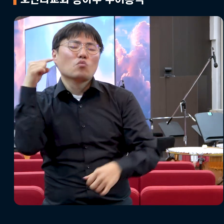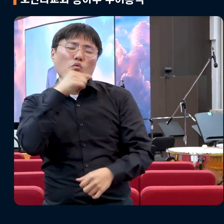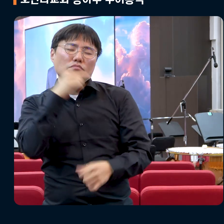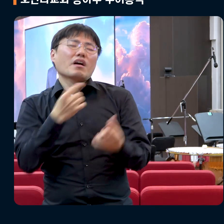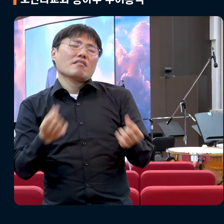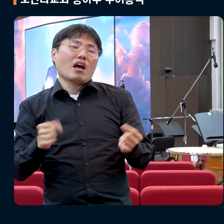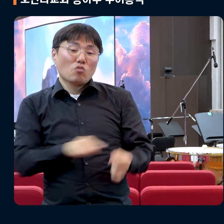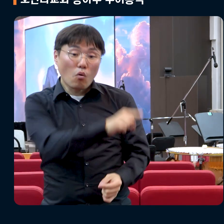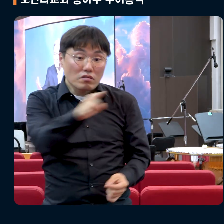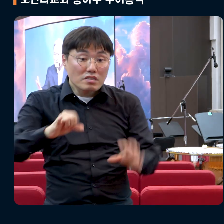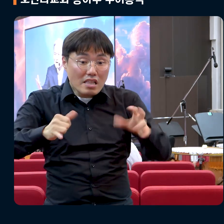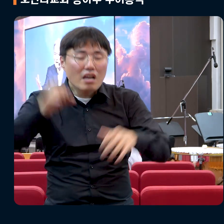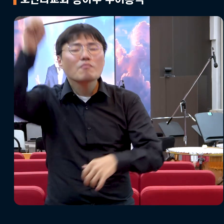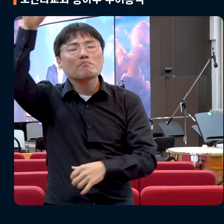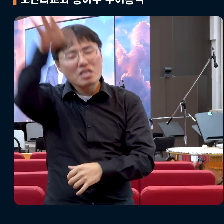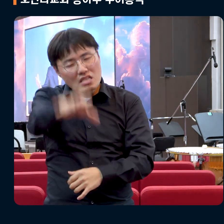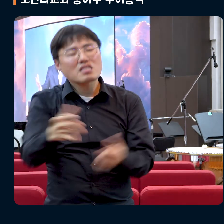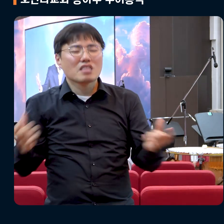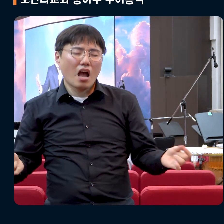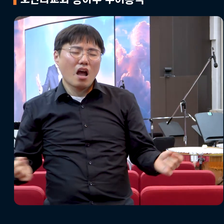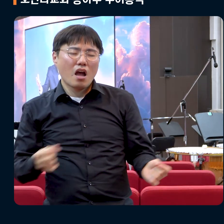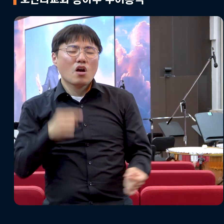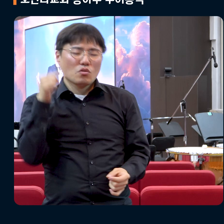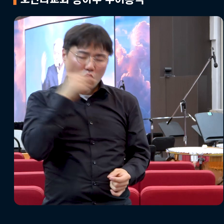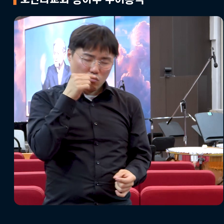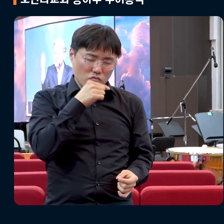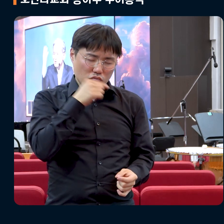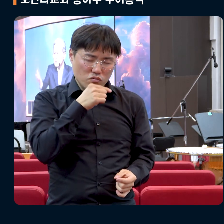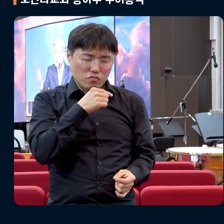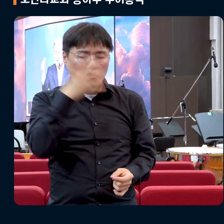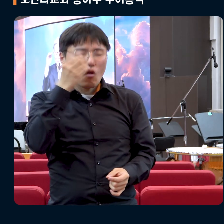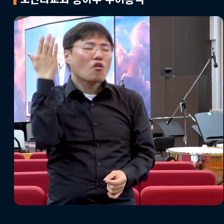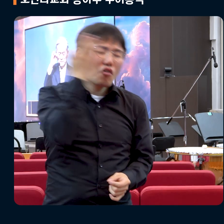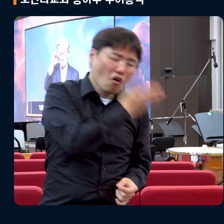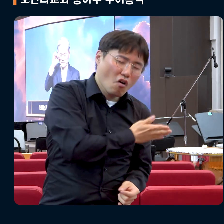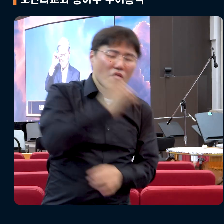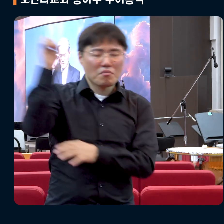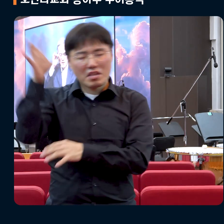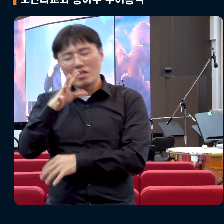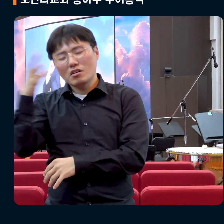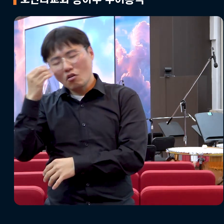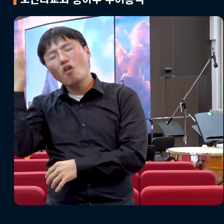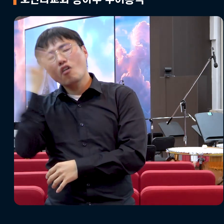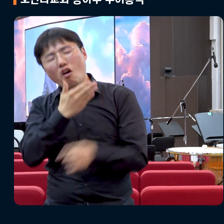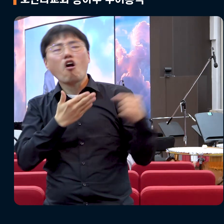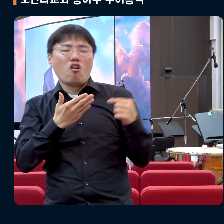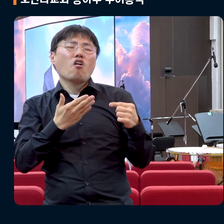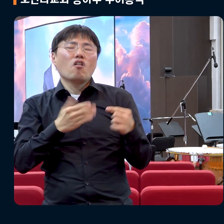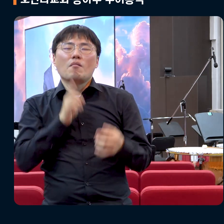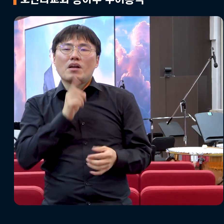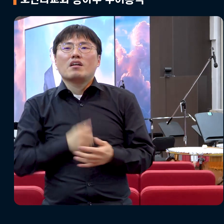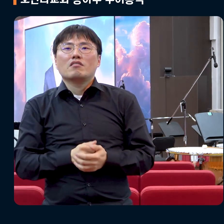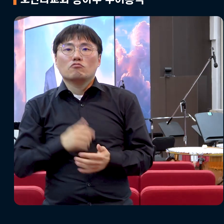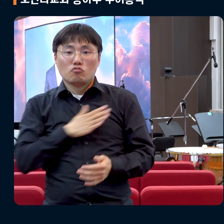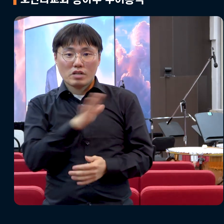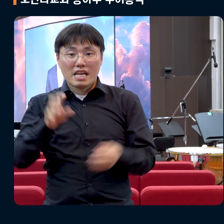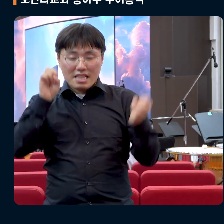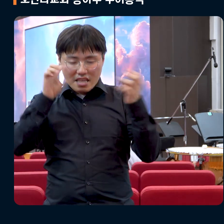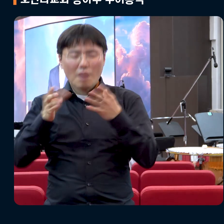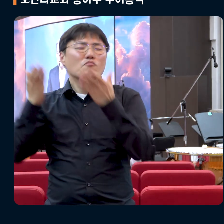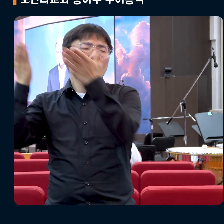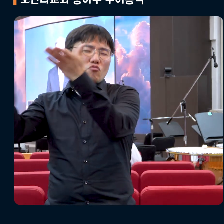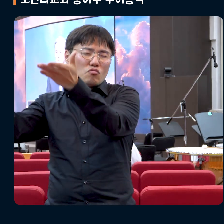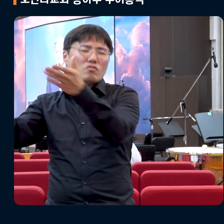세상의 소금이다. 너는 세상의 빛이다. 소금의 성결, 빛의 성결이에요. 이제